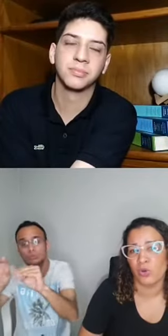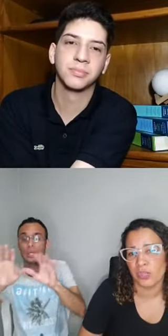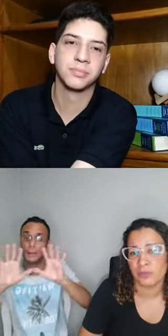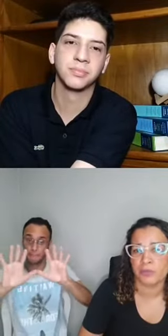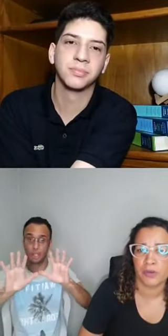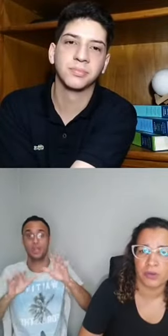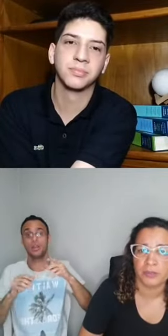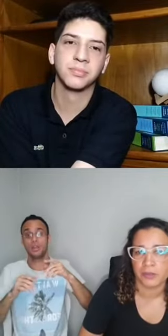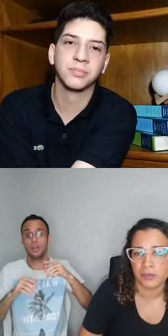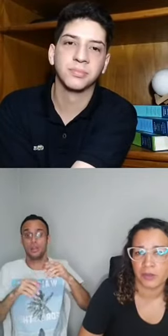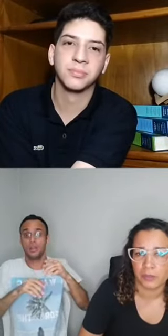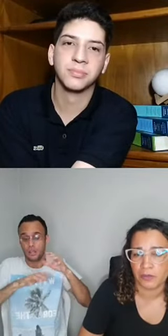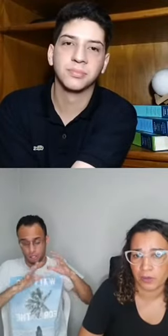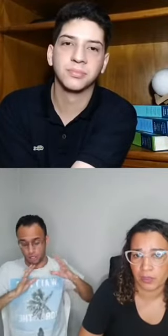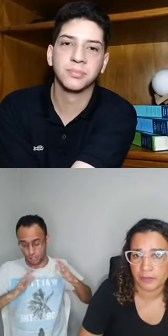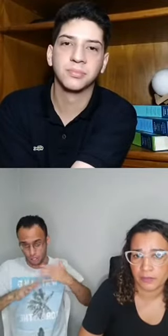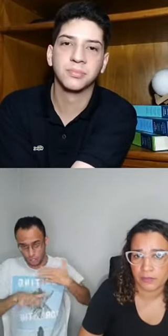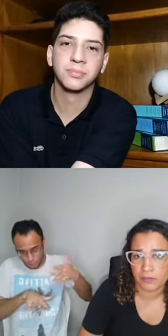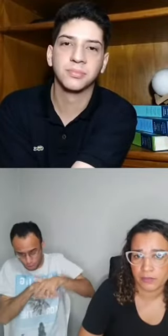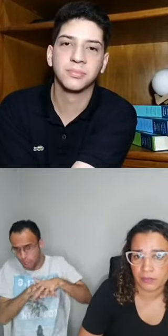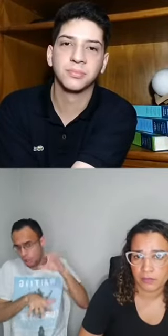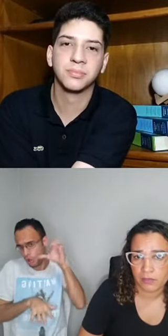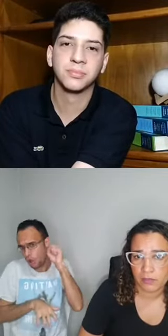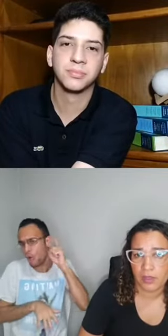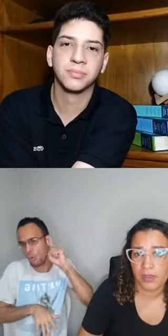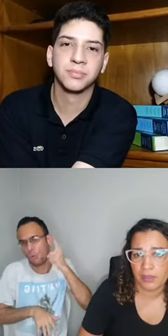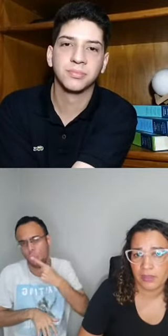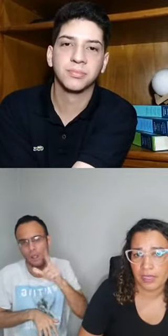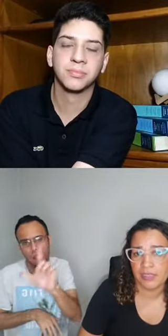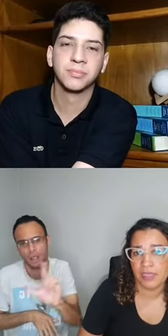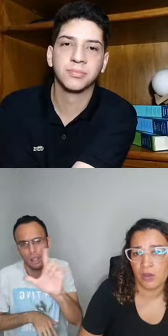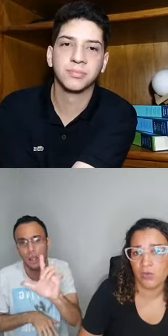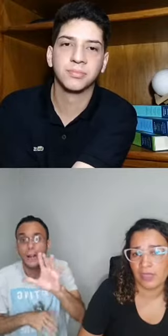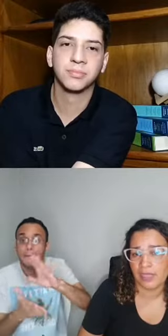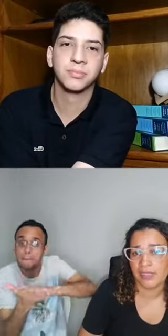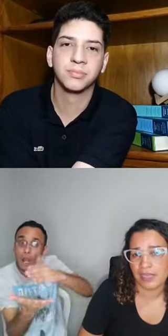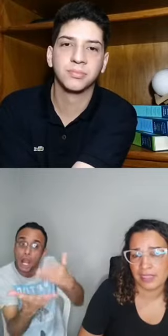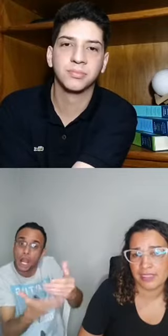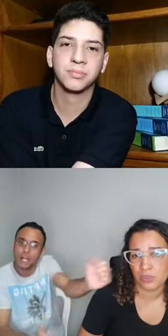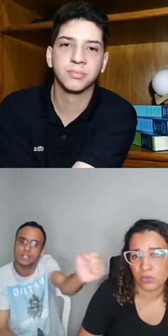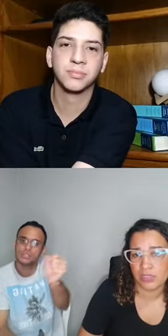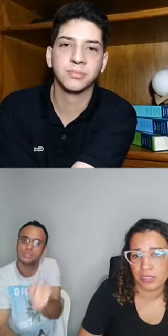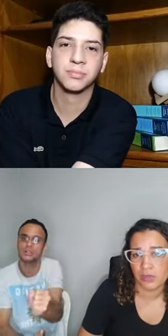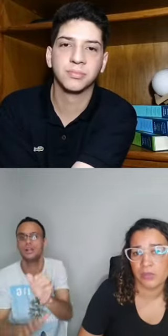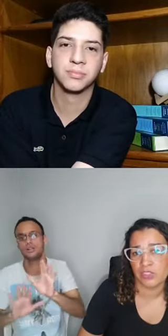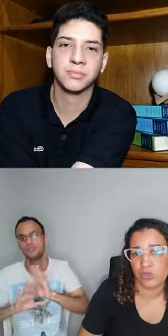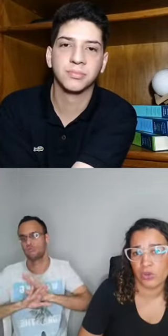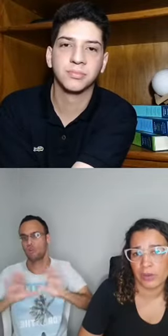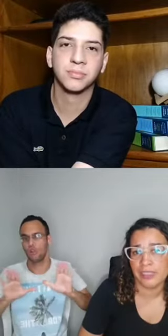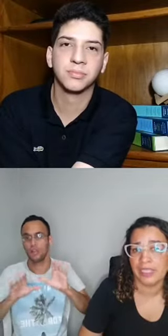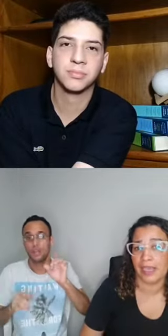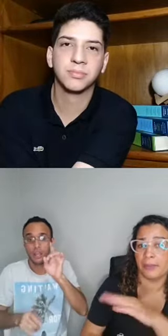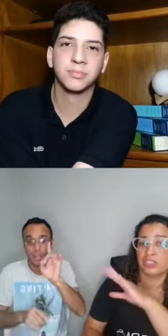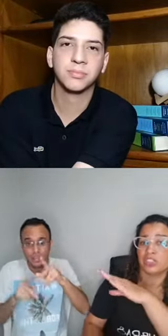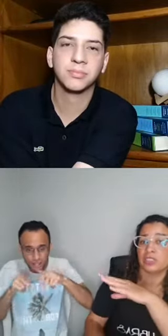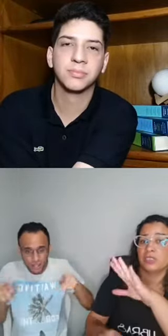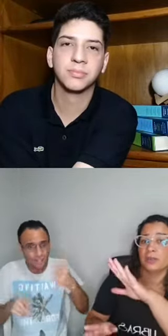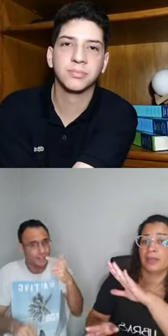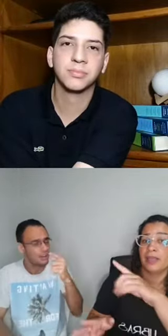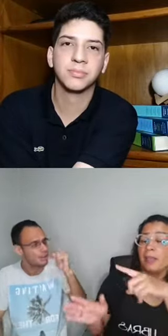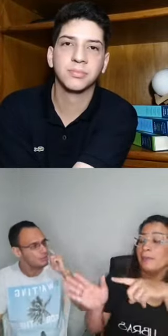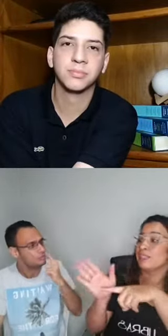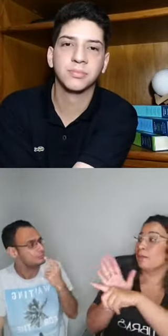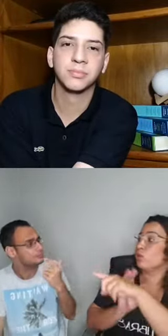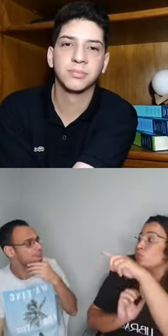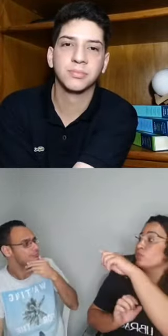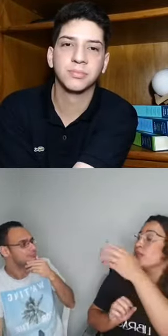fui para outra escola, para outra escola. Né? Então, né, tem que ter essa inclusão, mas de colocar o intérprete.